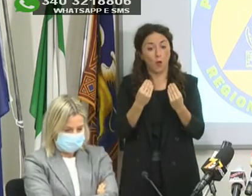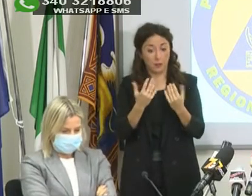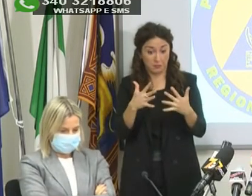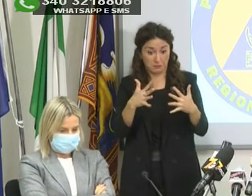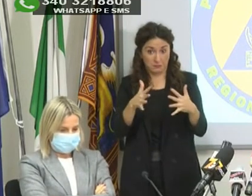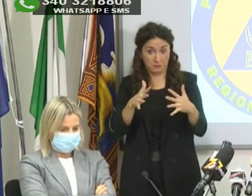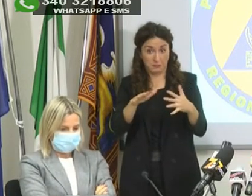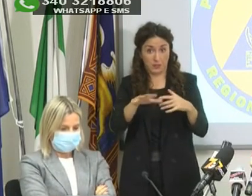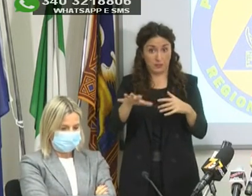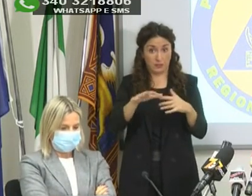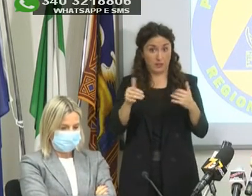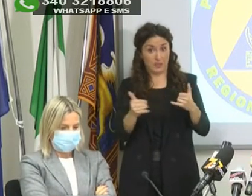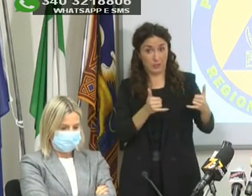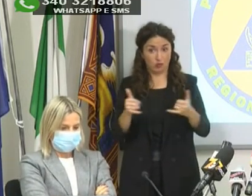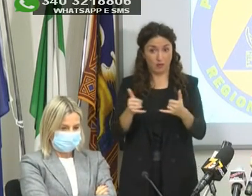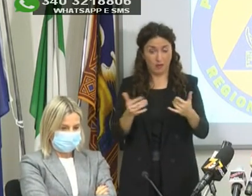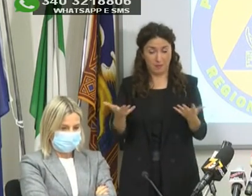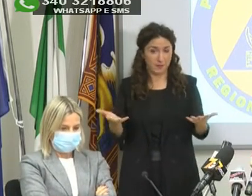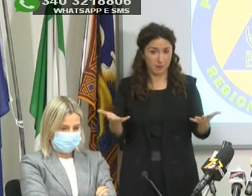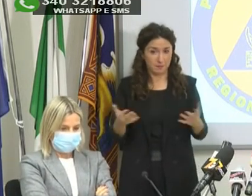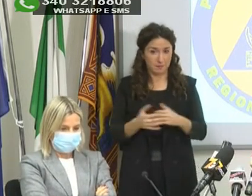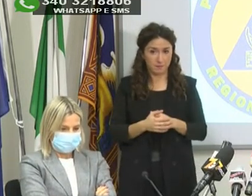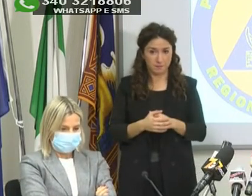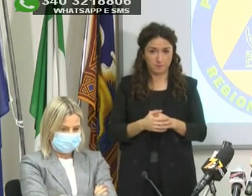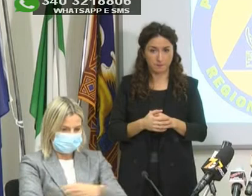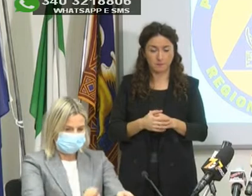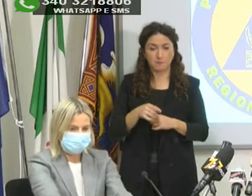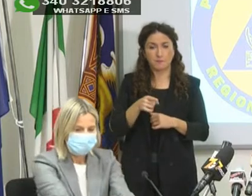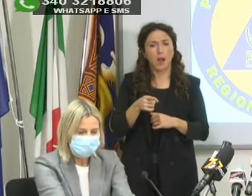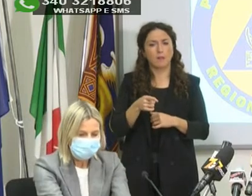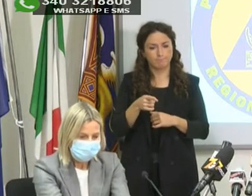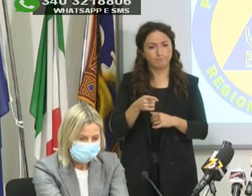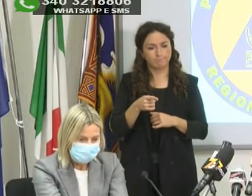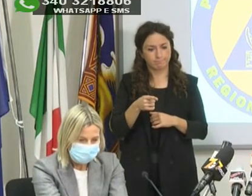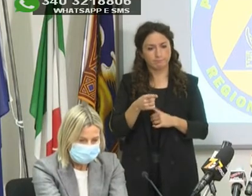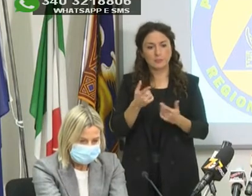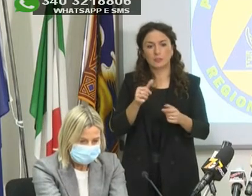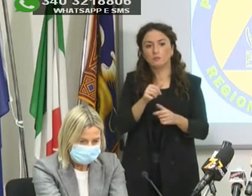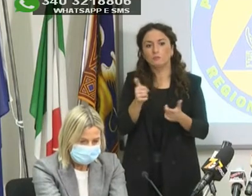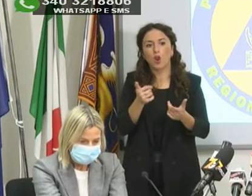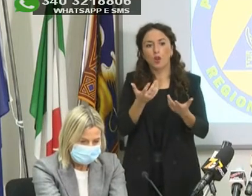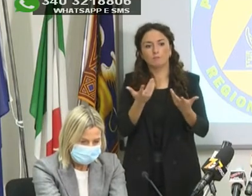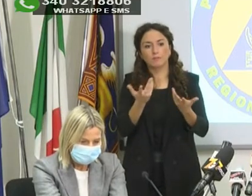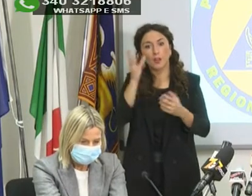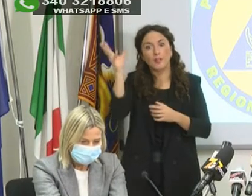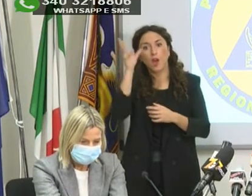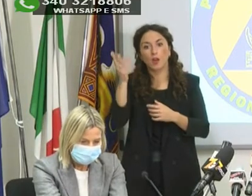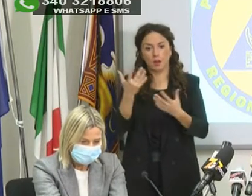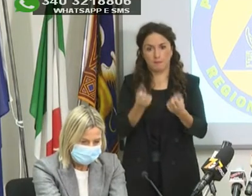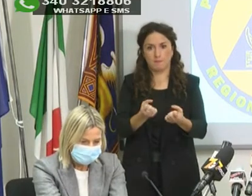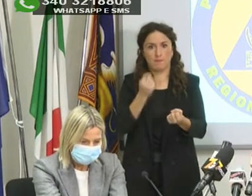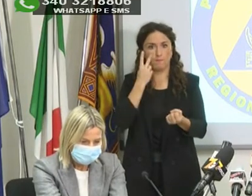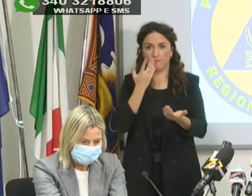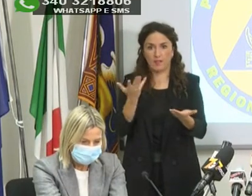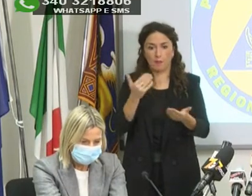di dicembre. Ma stiamo parlando di concetti che rischiano di essere empirici e poco reali, visto e considerato che non